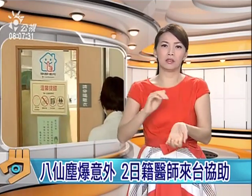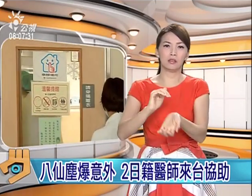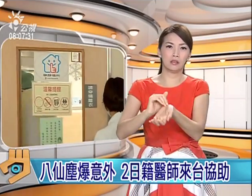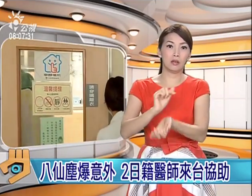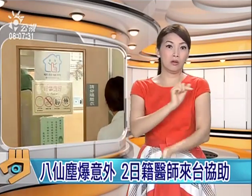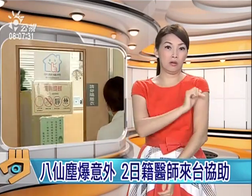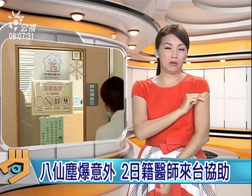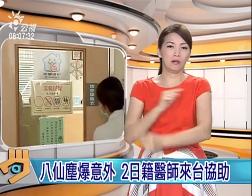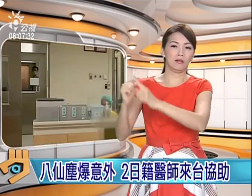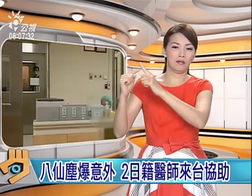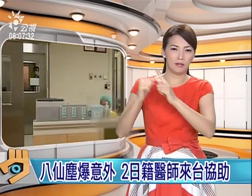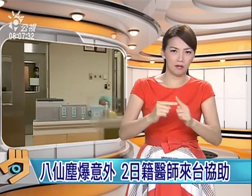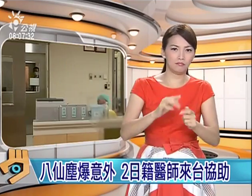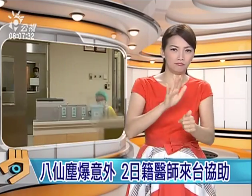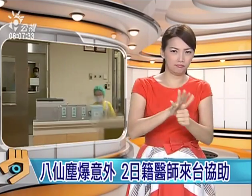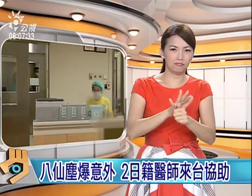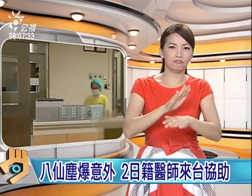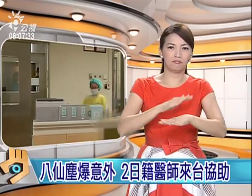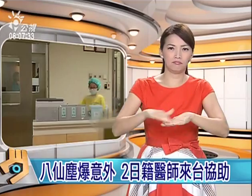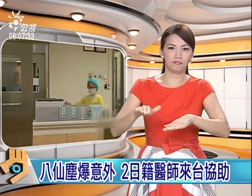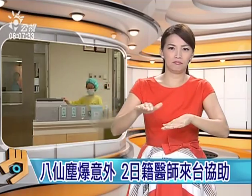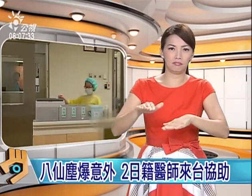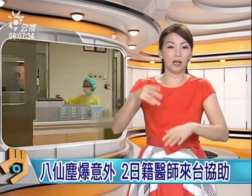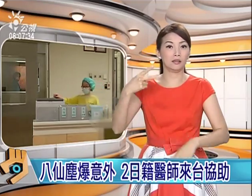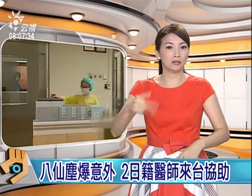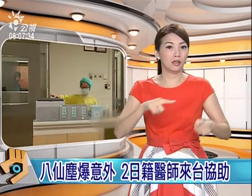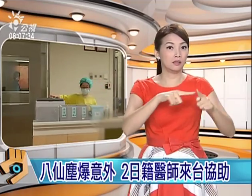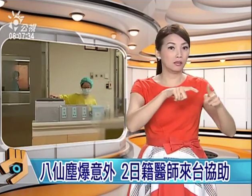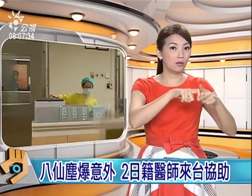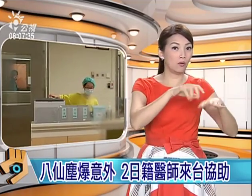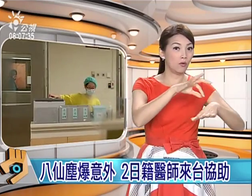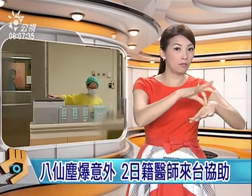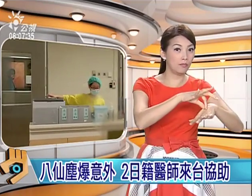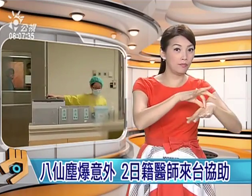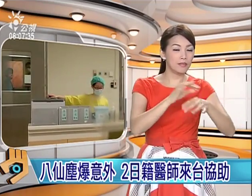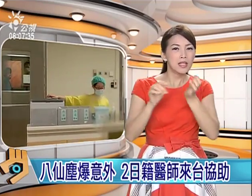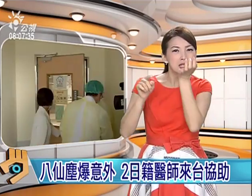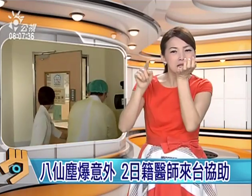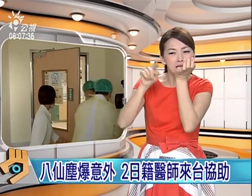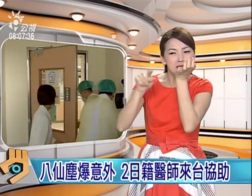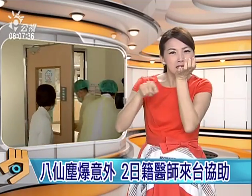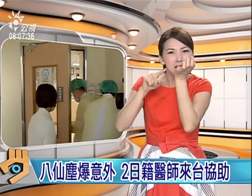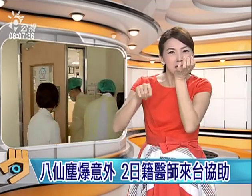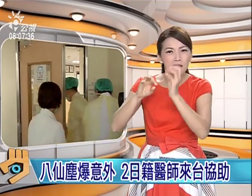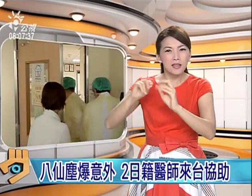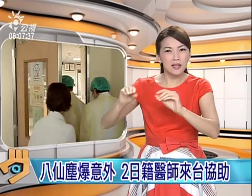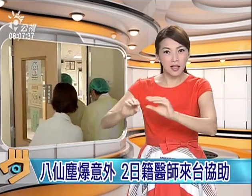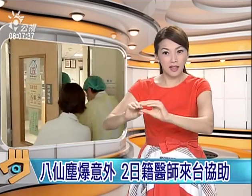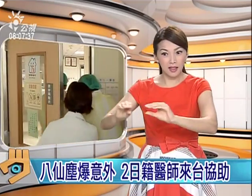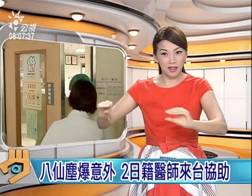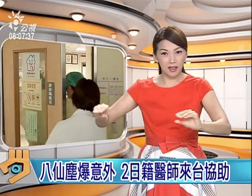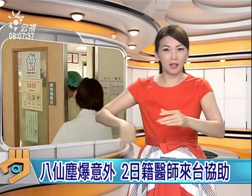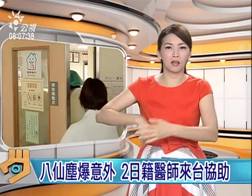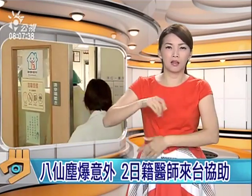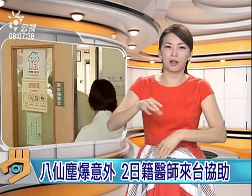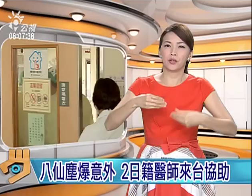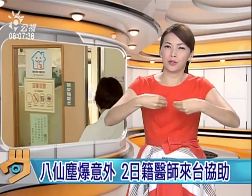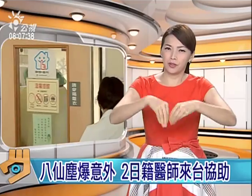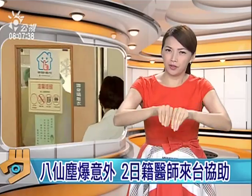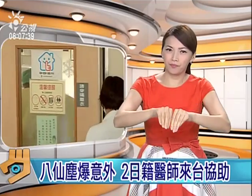护人力援助，还捐赠人工皮肤料、细纱床等医疗援助。而卫